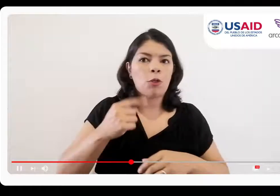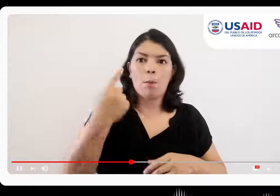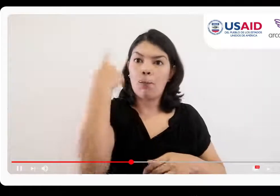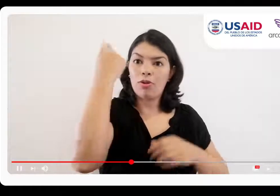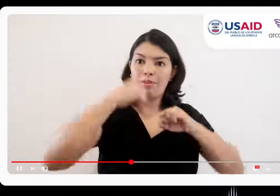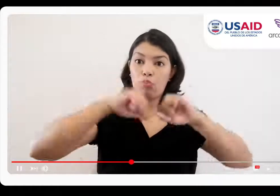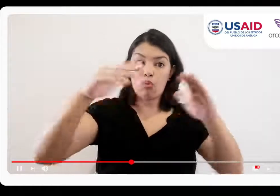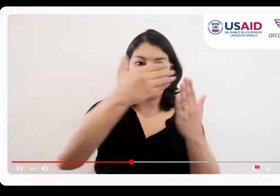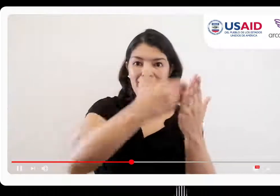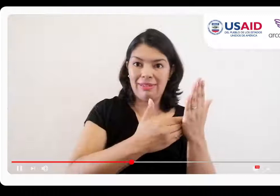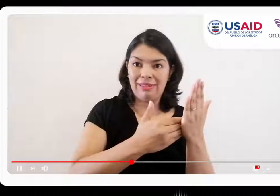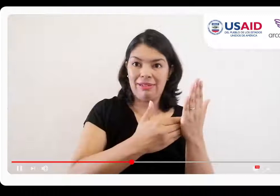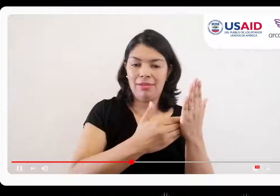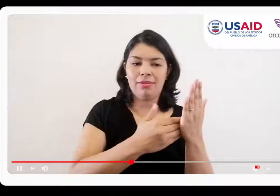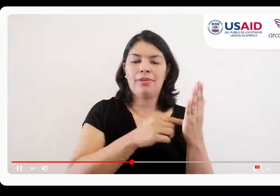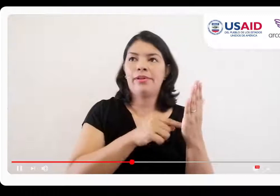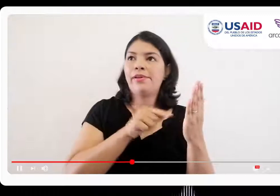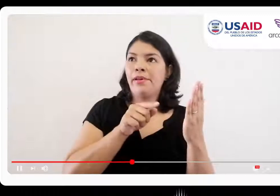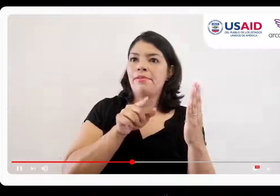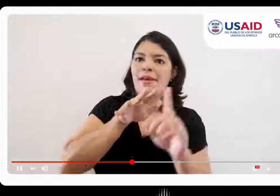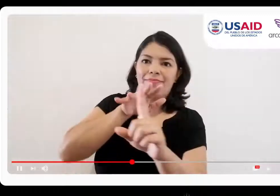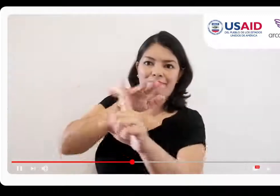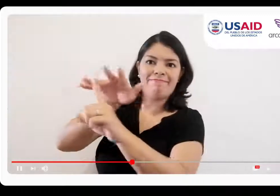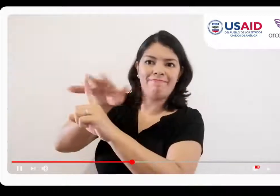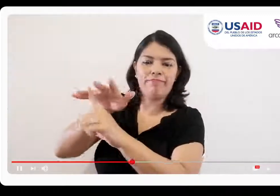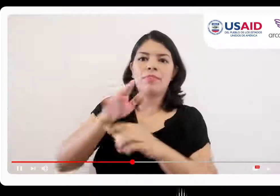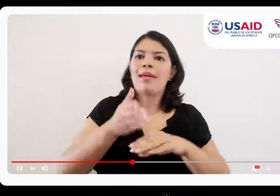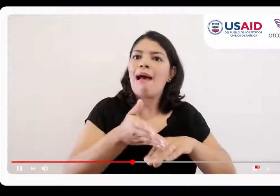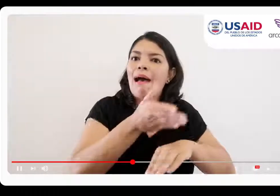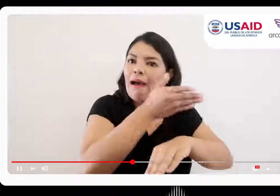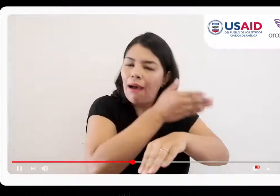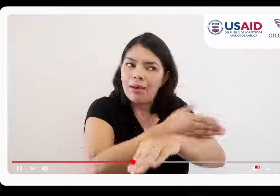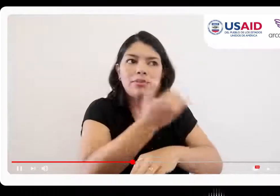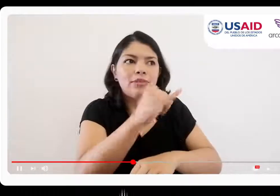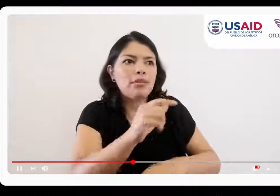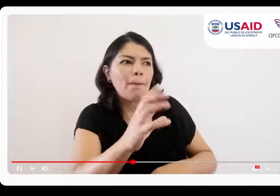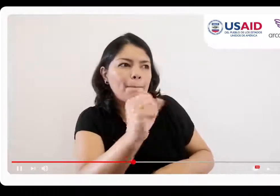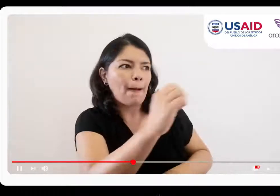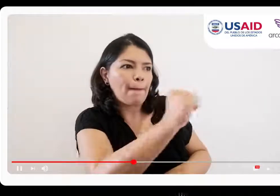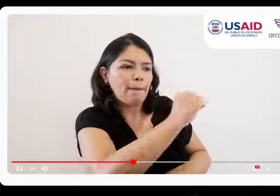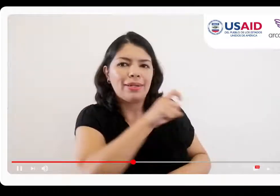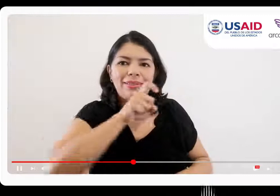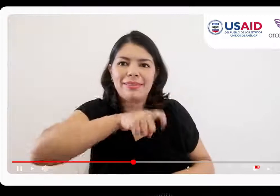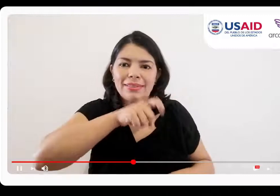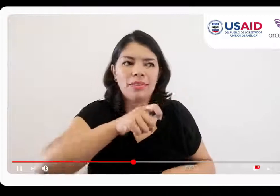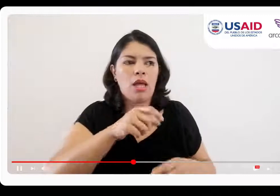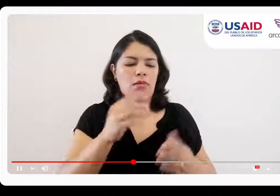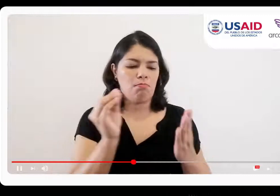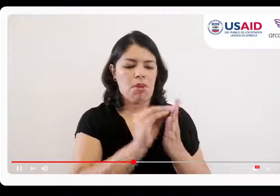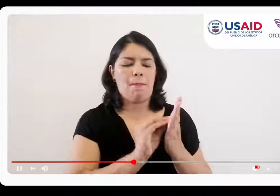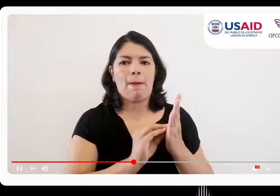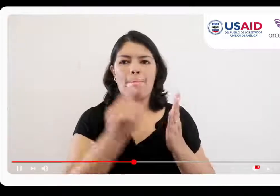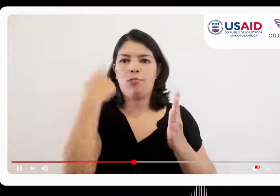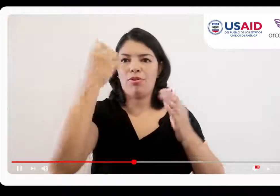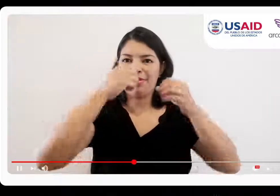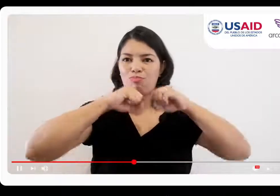que las acciones sean las que se diagnosticaron en la política pública y su plan estratégico.